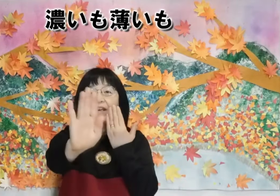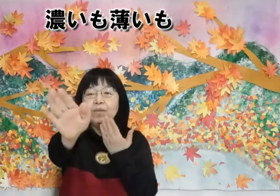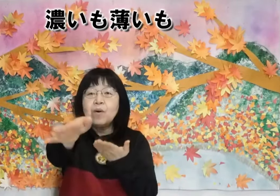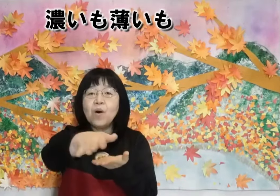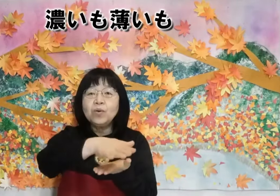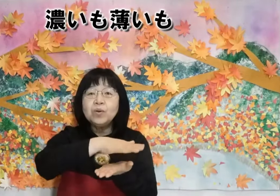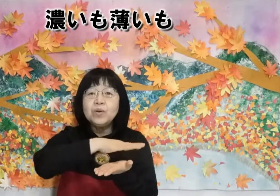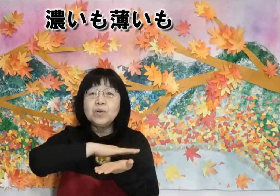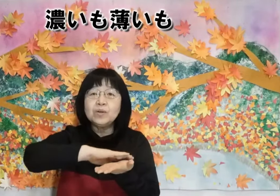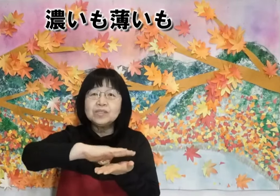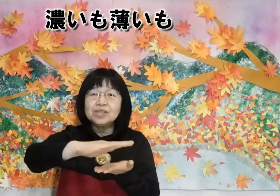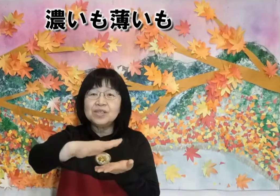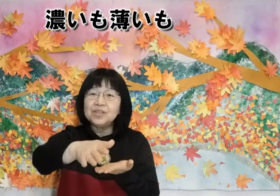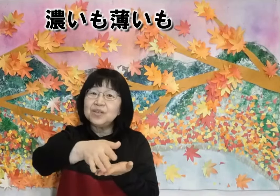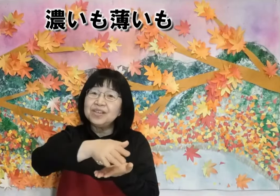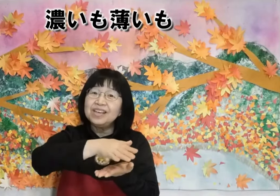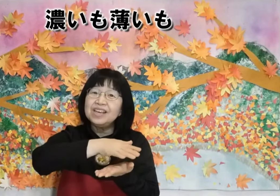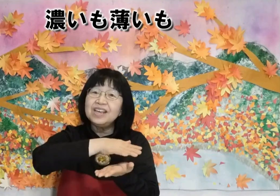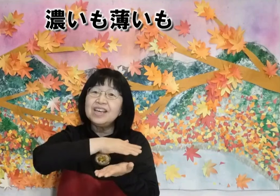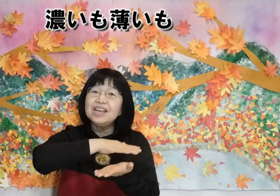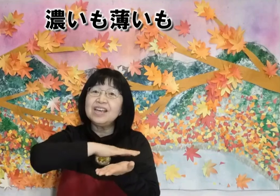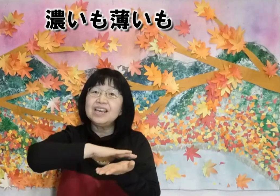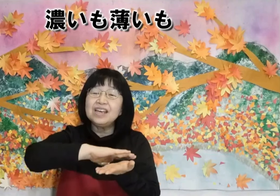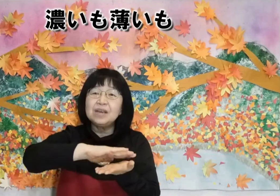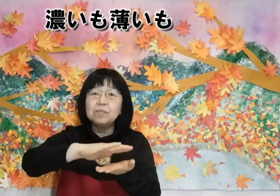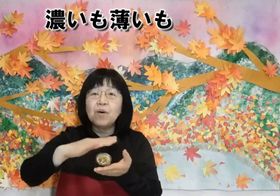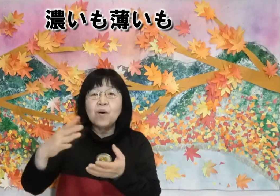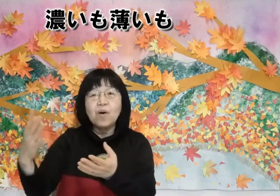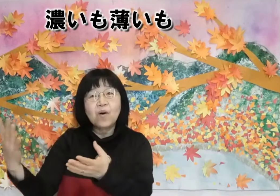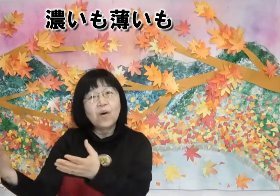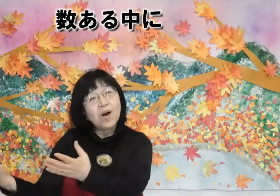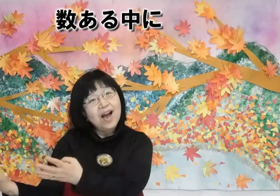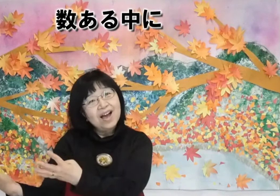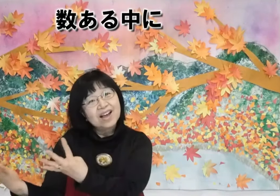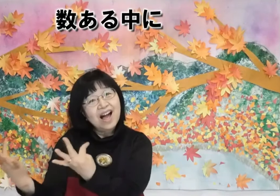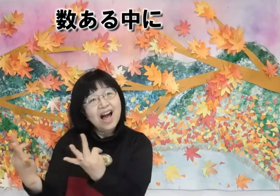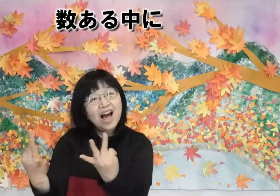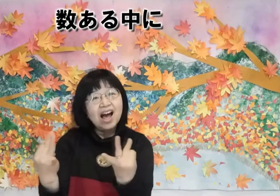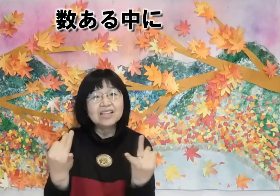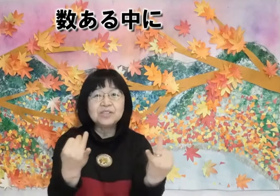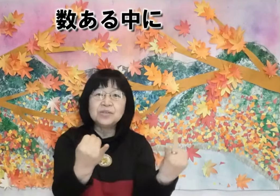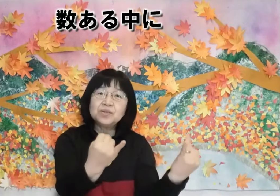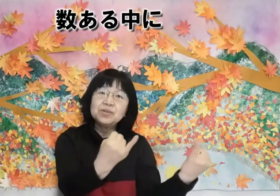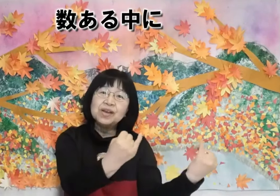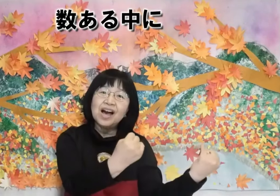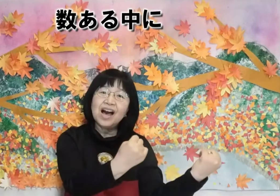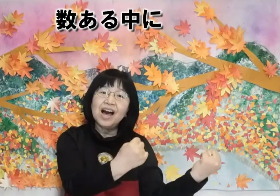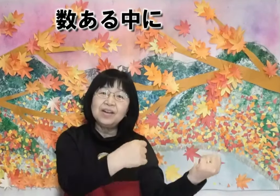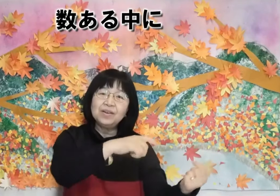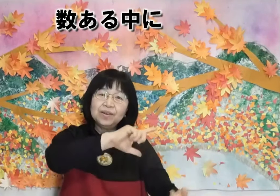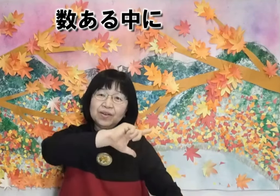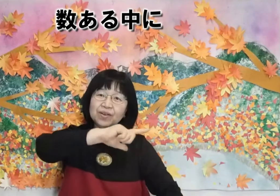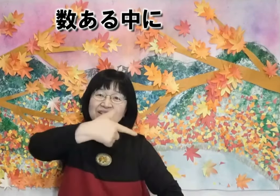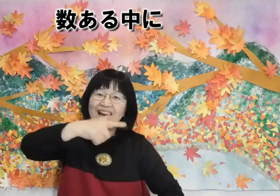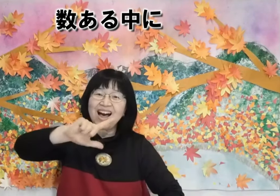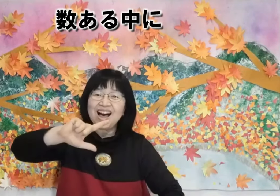恋も薄いも数ある